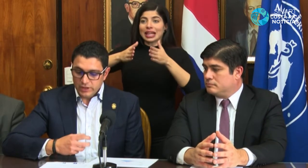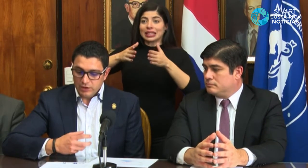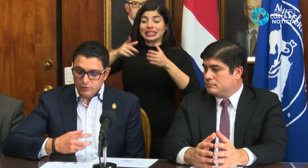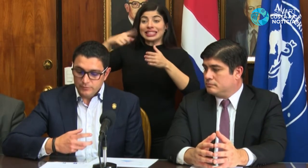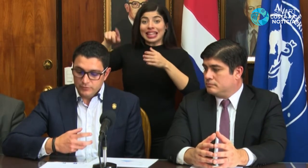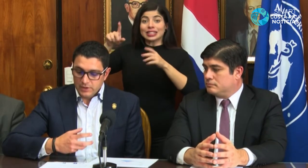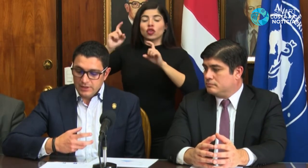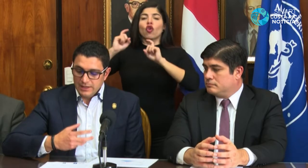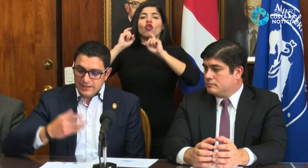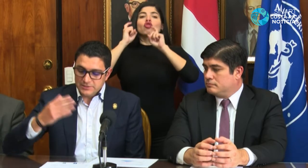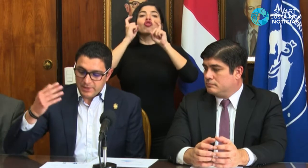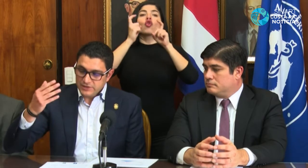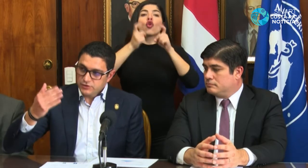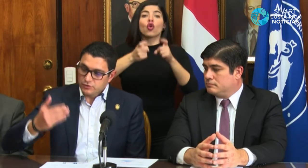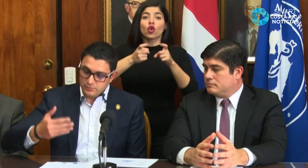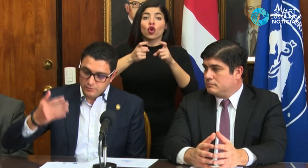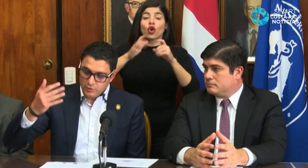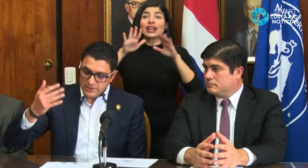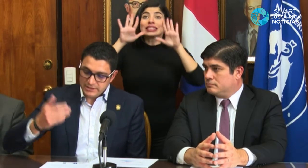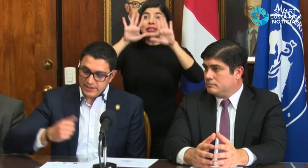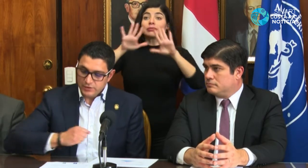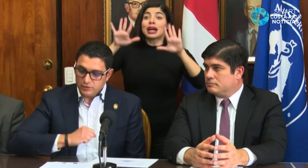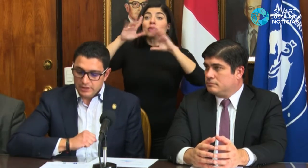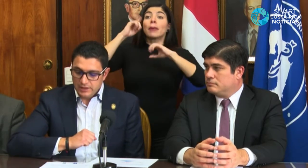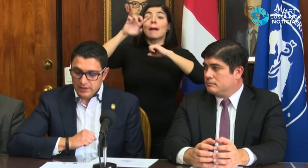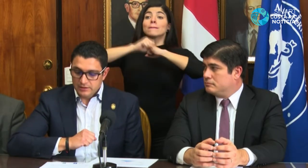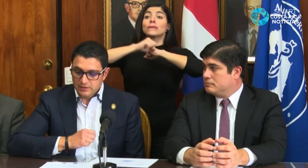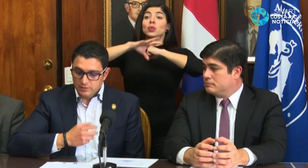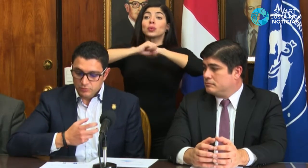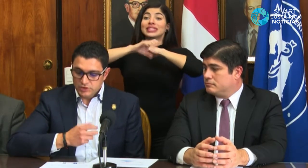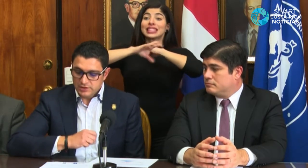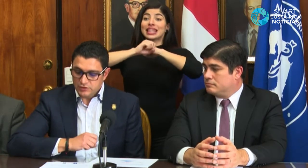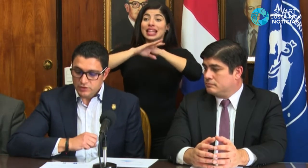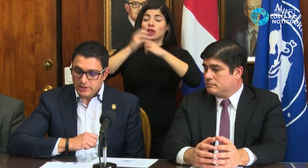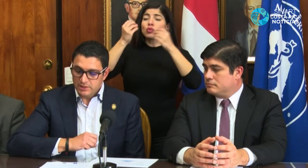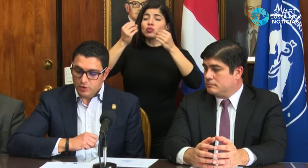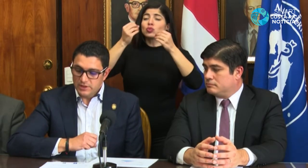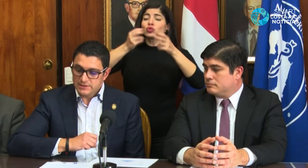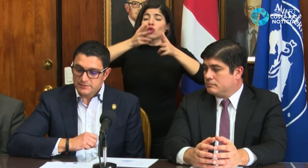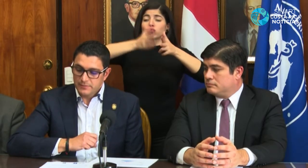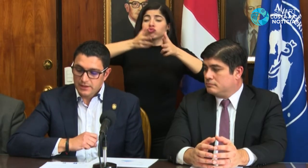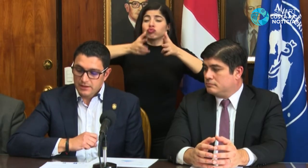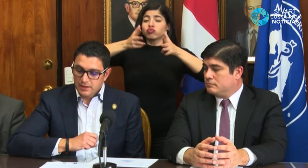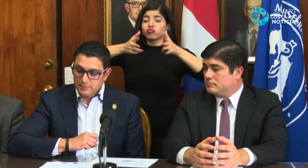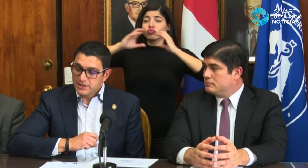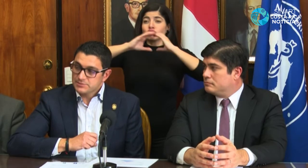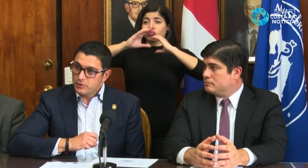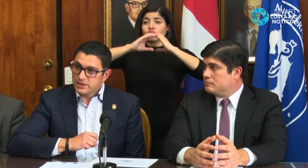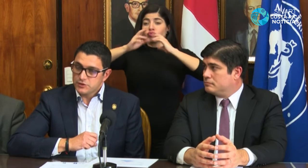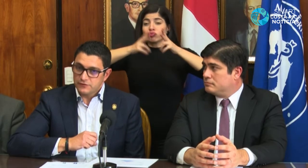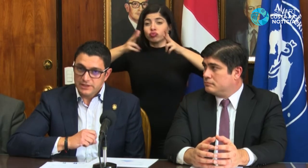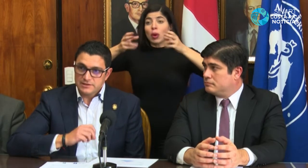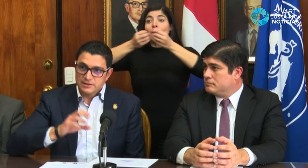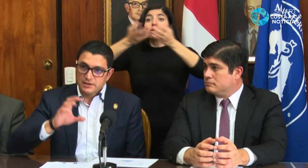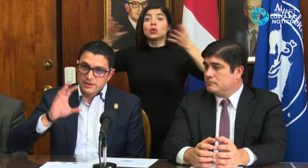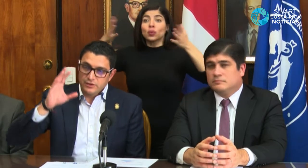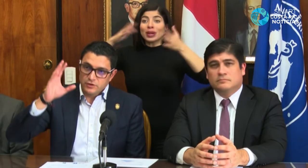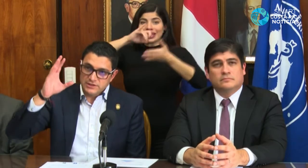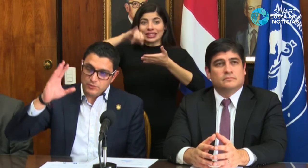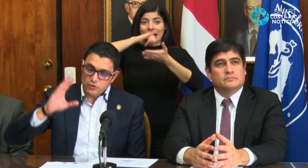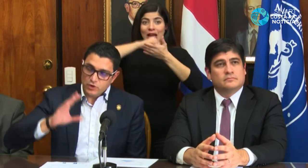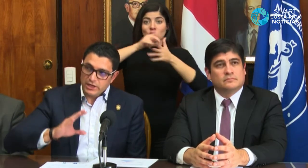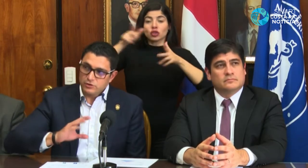han donado el espacio publicitario en muchas de las unidades móviles, en vías públicas josefinas,